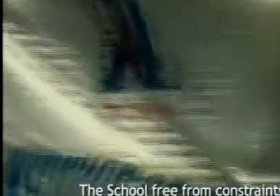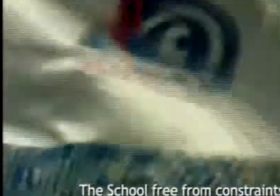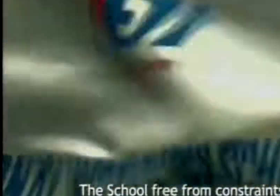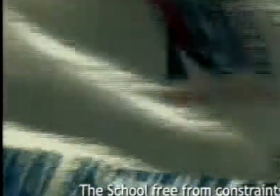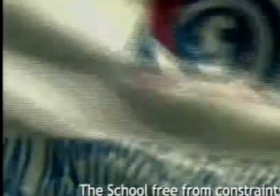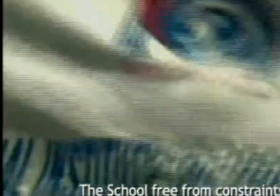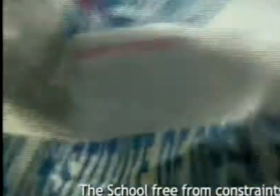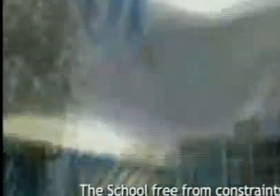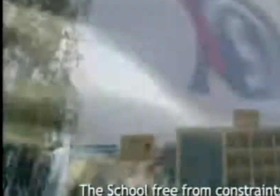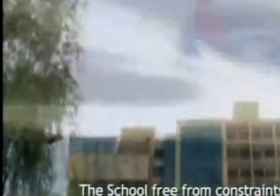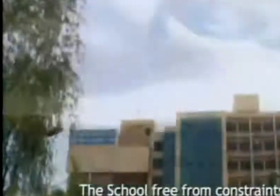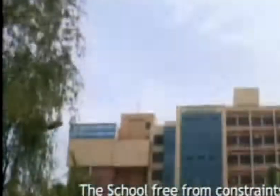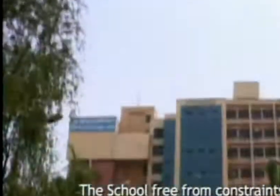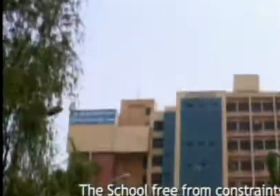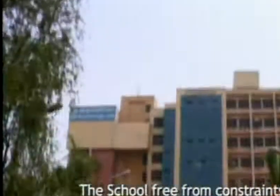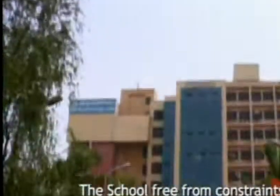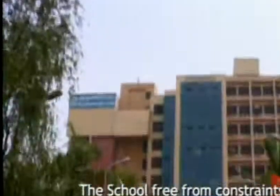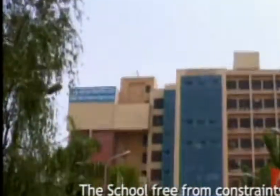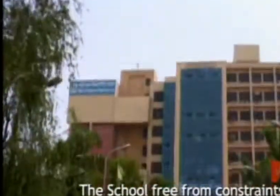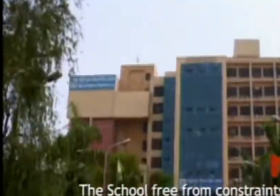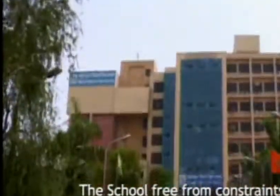विद्यालय जो मुक्त हो